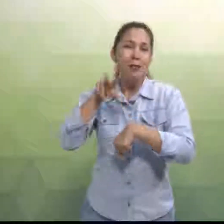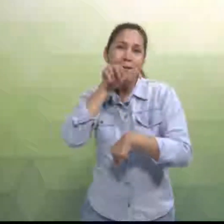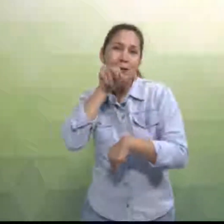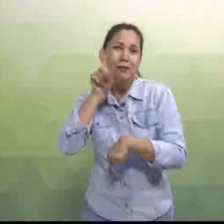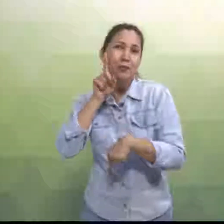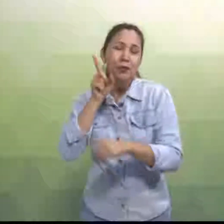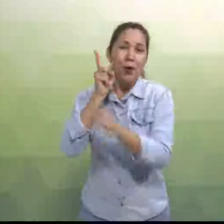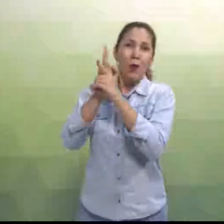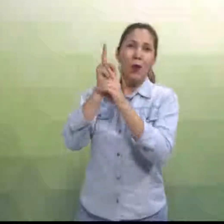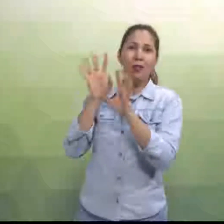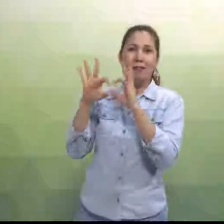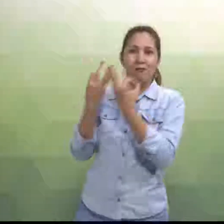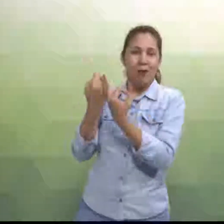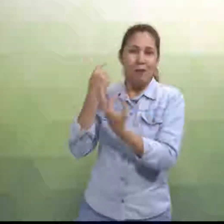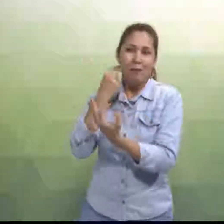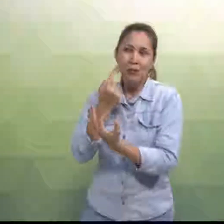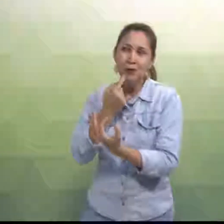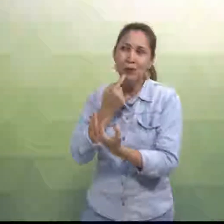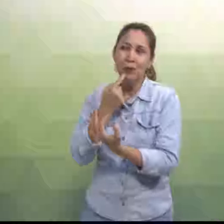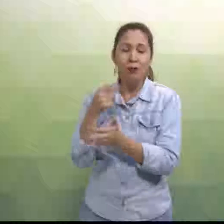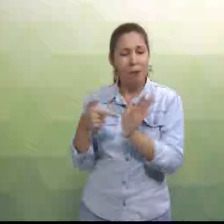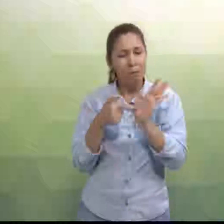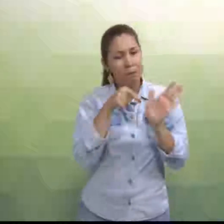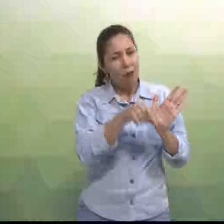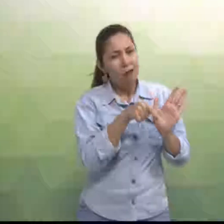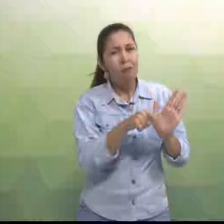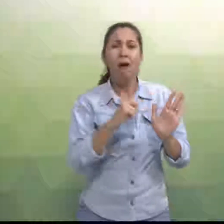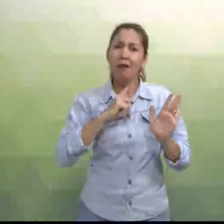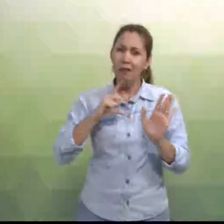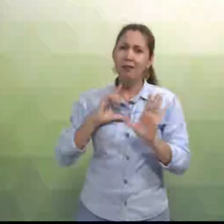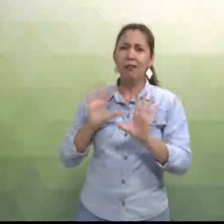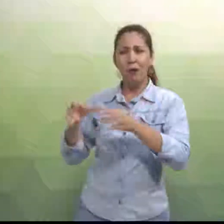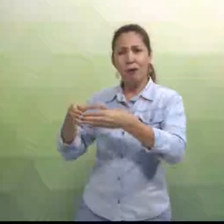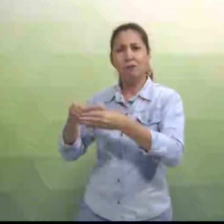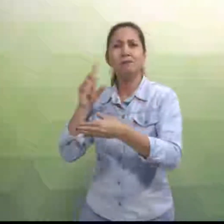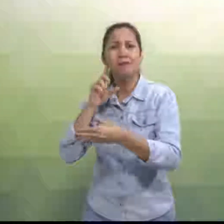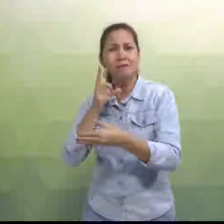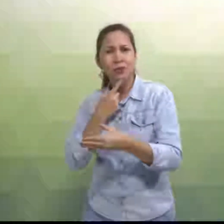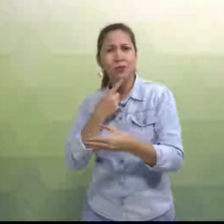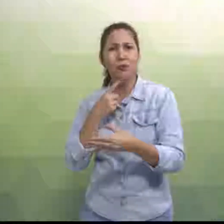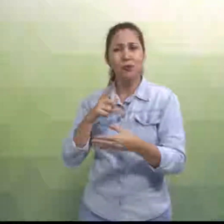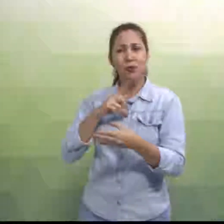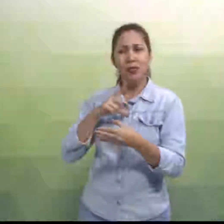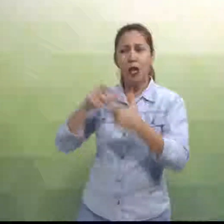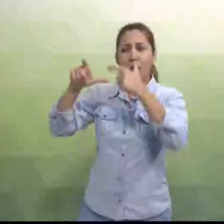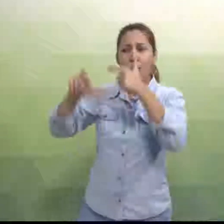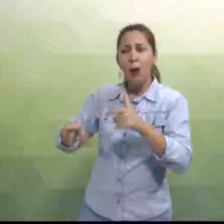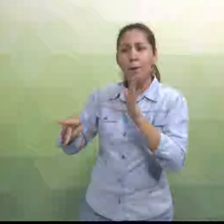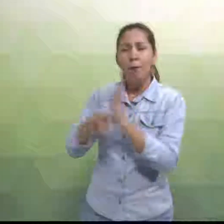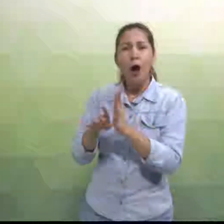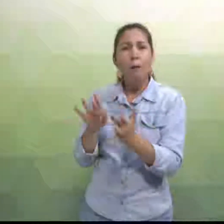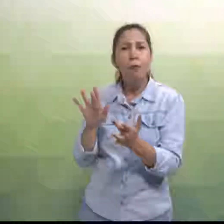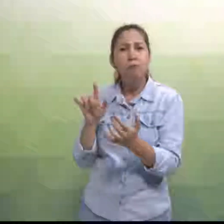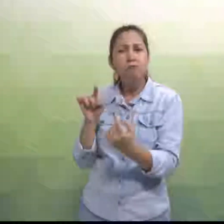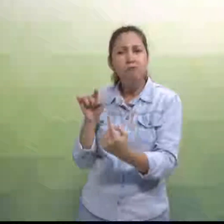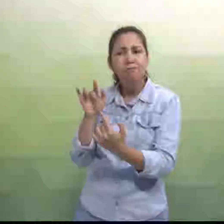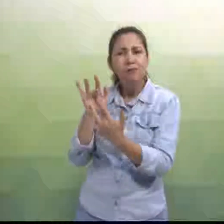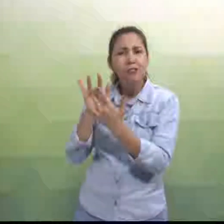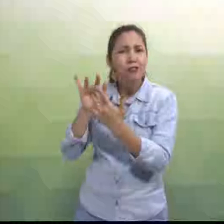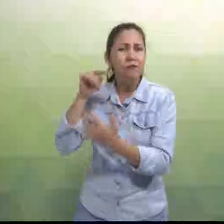momento que a criança surda, ela descobre, ela conhece a história do Patinho Surdo, esse ambiente, a questão